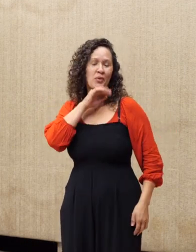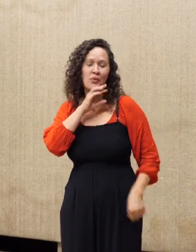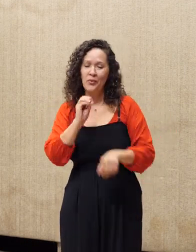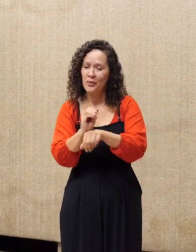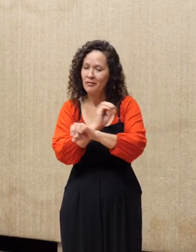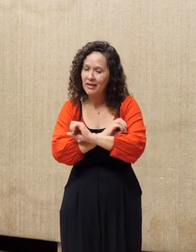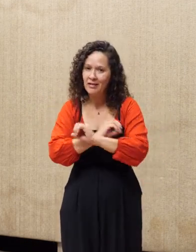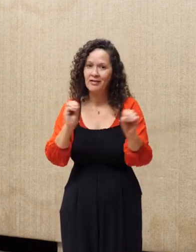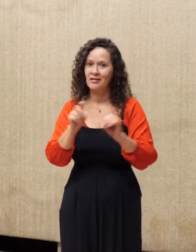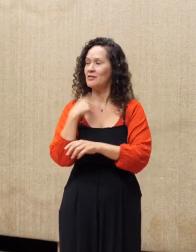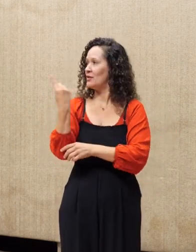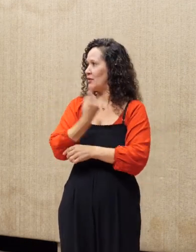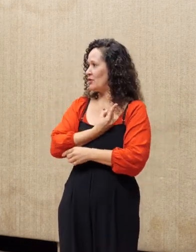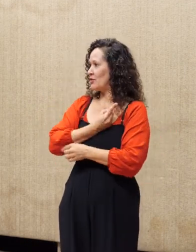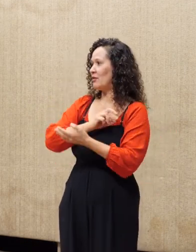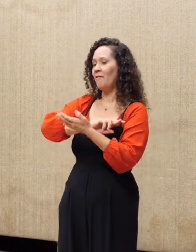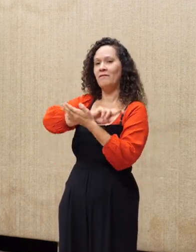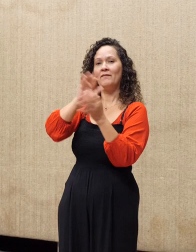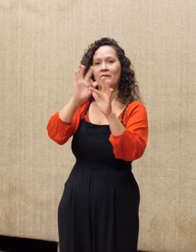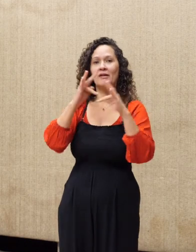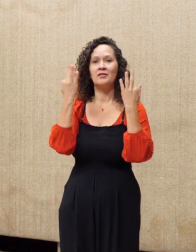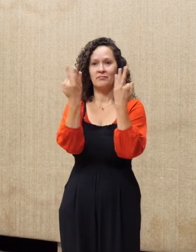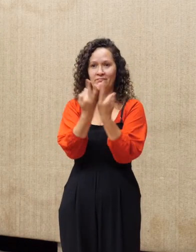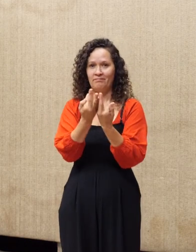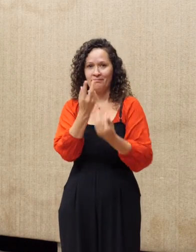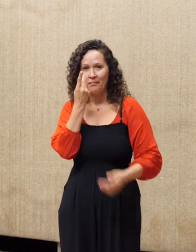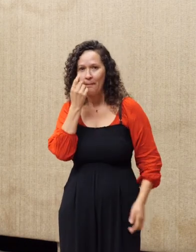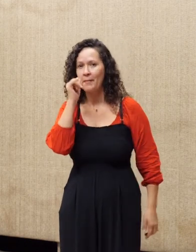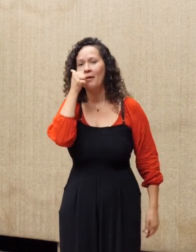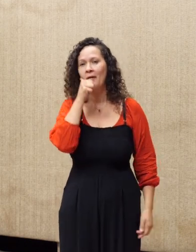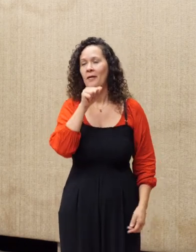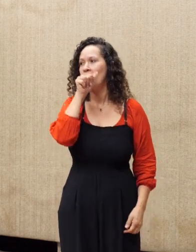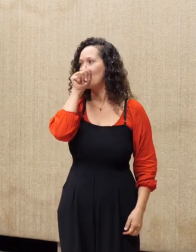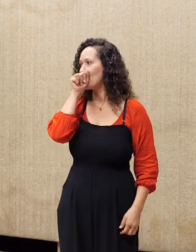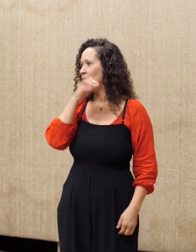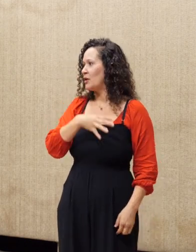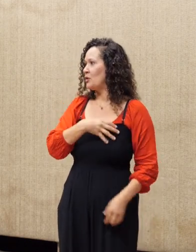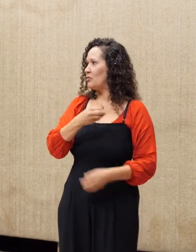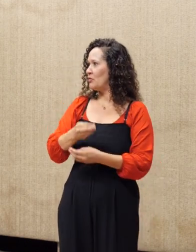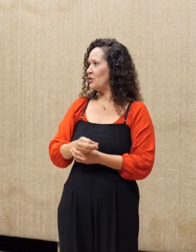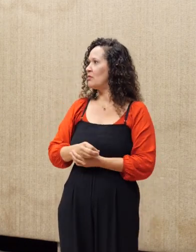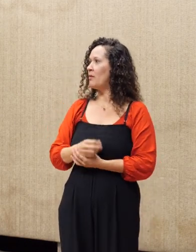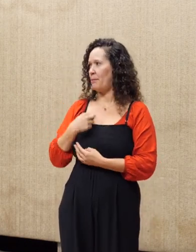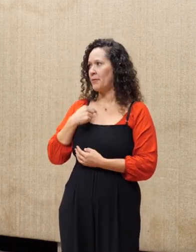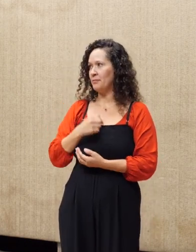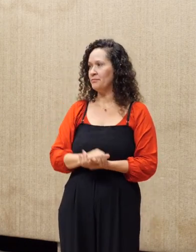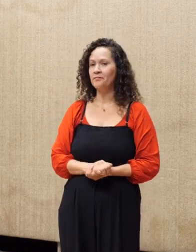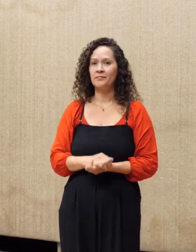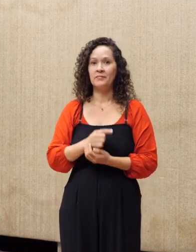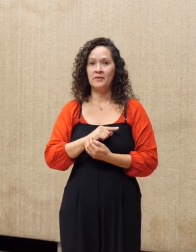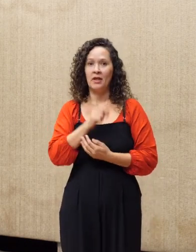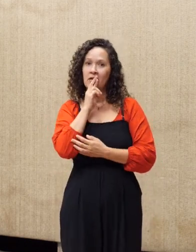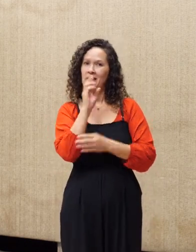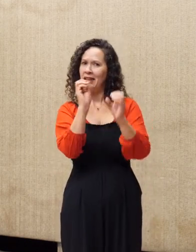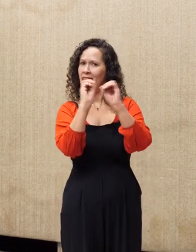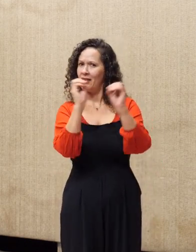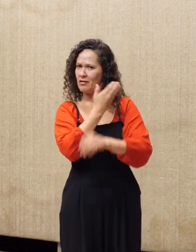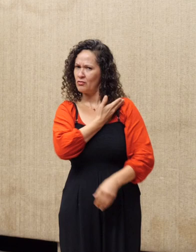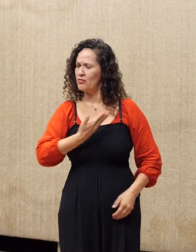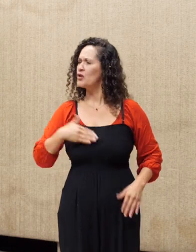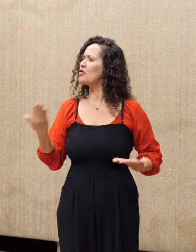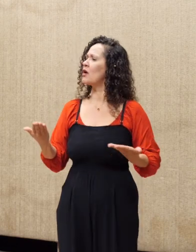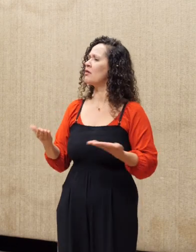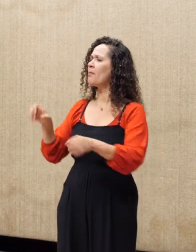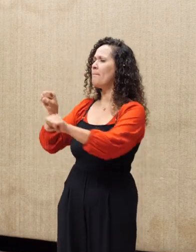gente está deixando diversas famílias, pais, mães, filhos, sem resposta por parte do Estado de quem